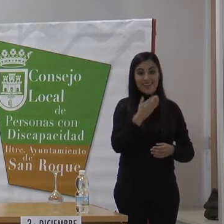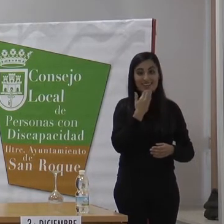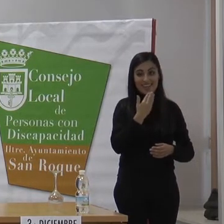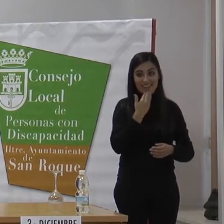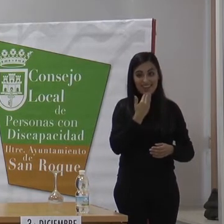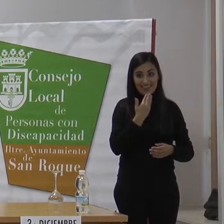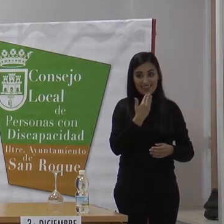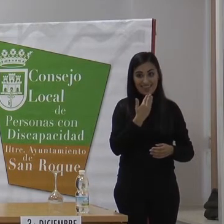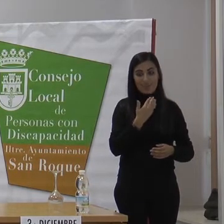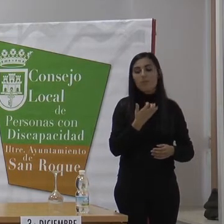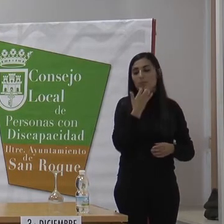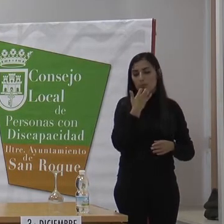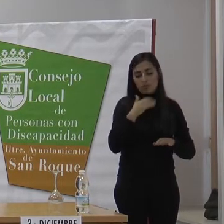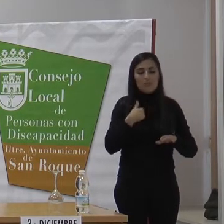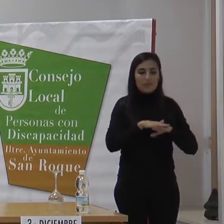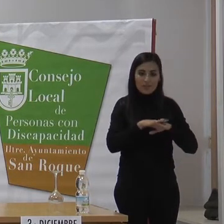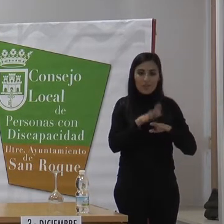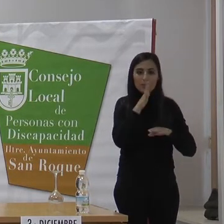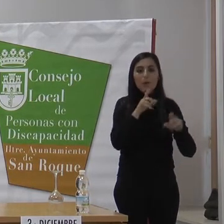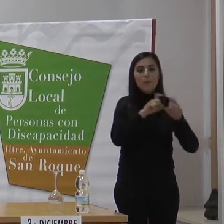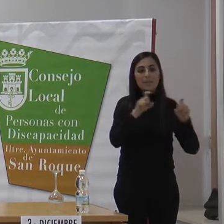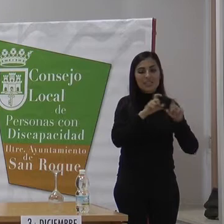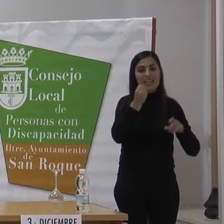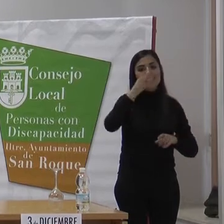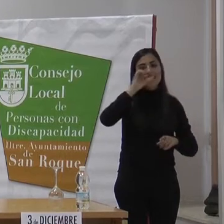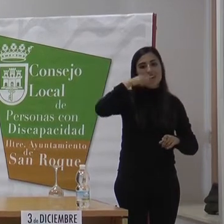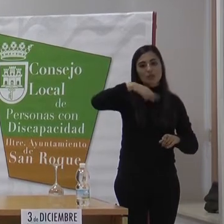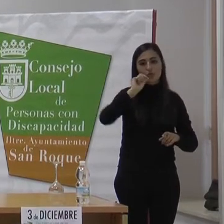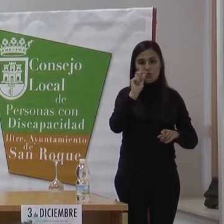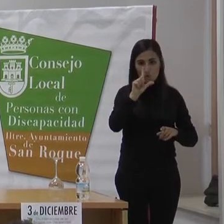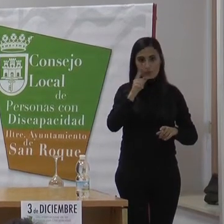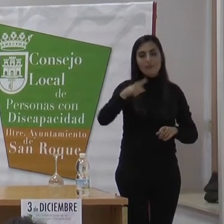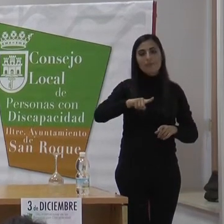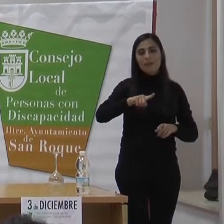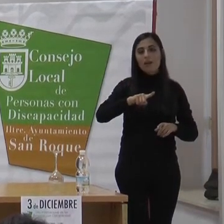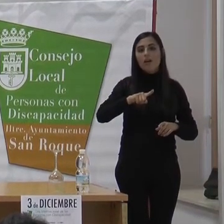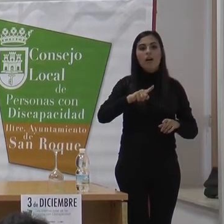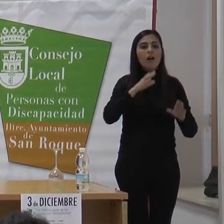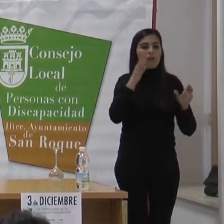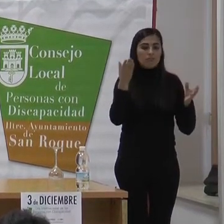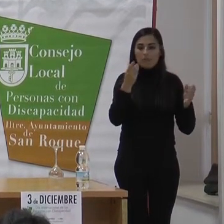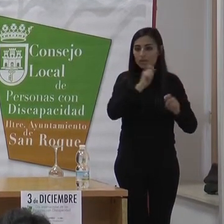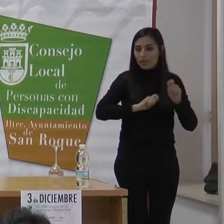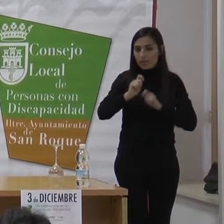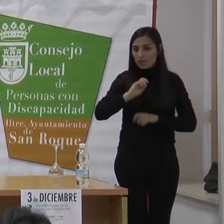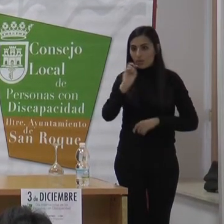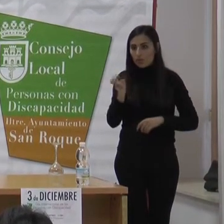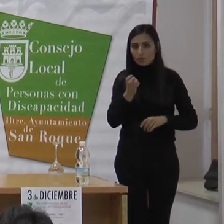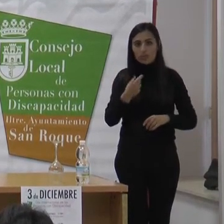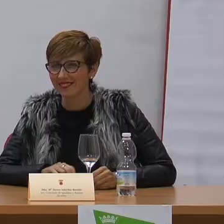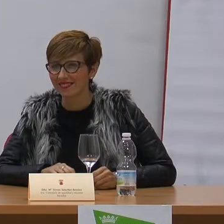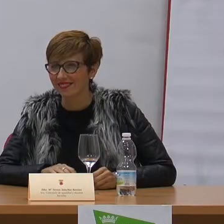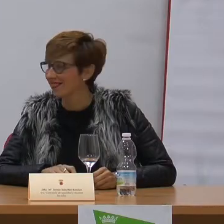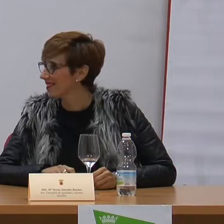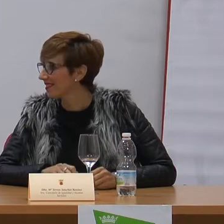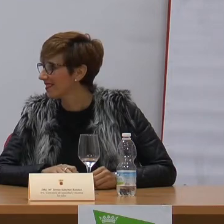licitación y un plan de empleo específico para personas con discapacidad a través del Centro Especial de Empleo Amanecer.